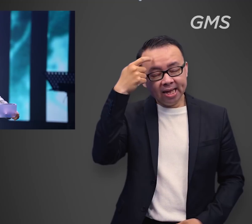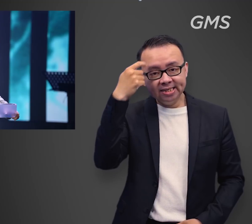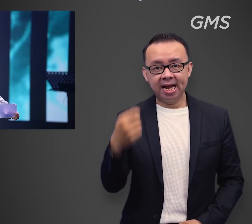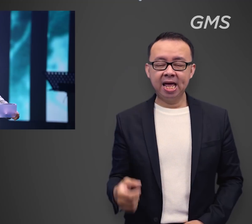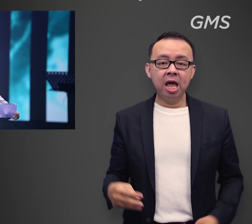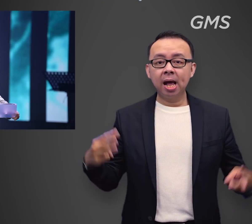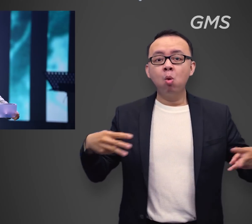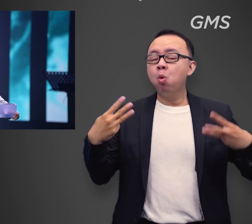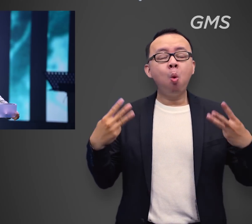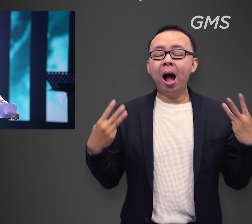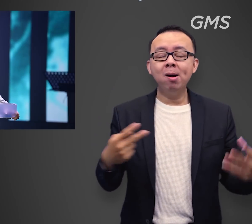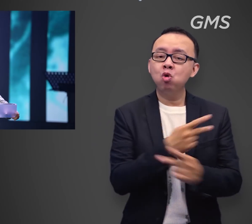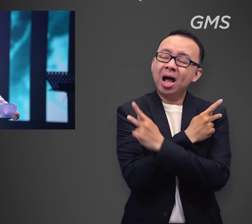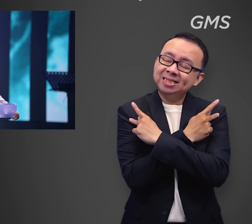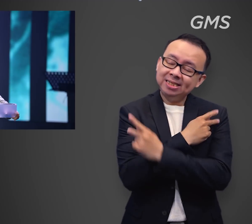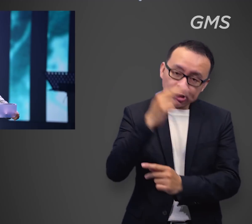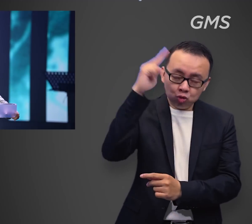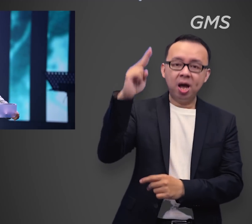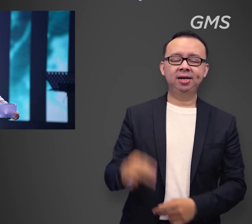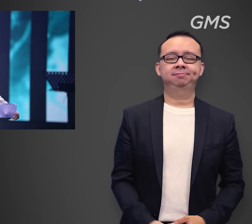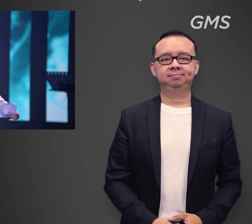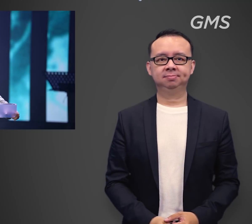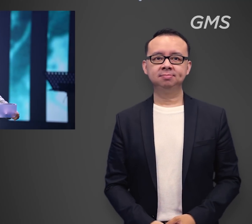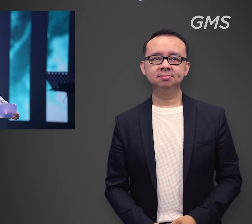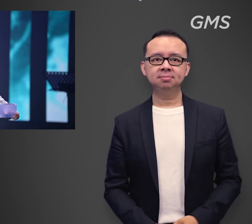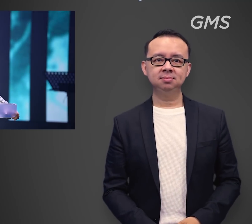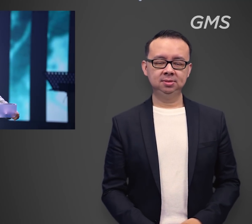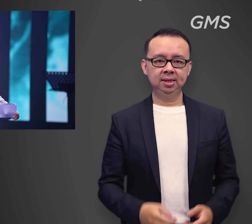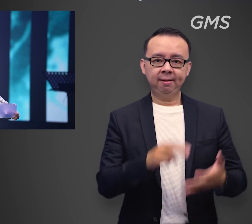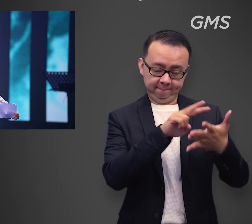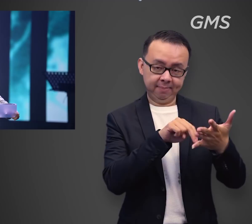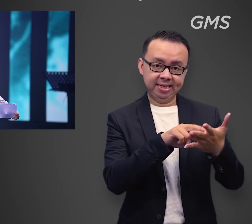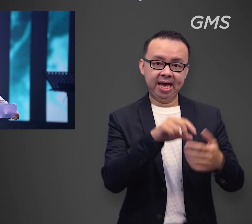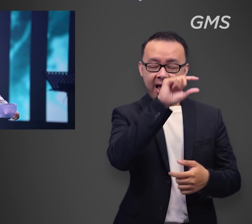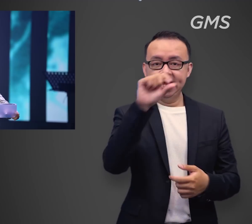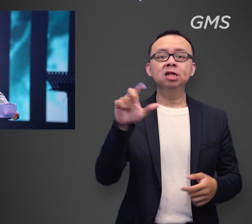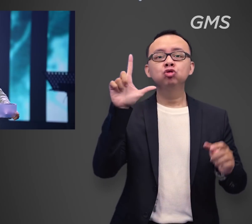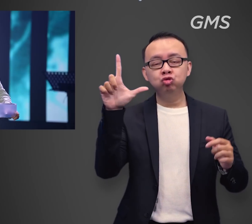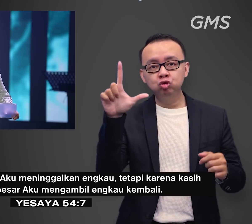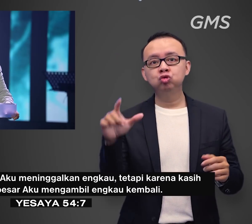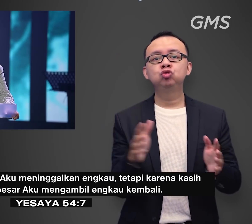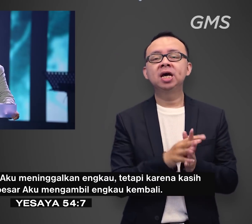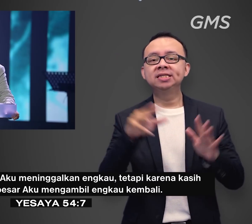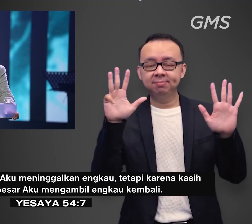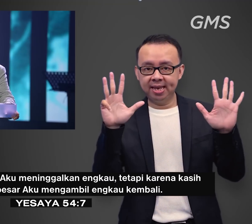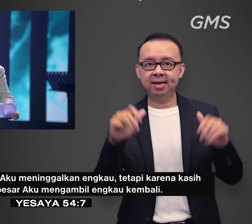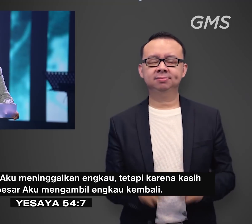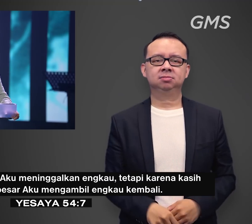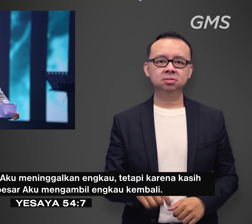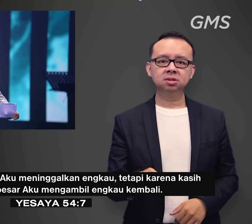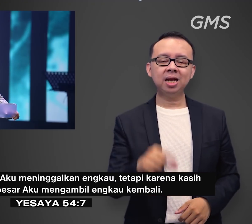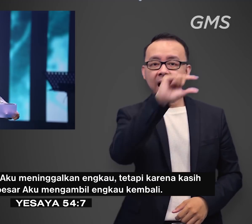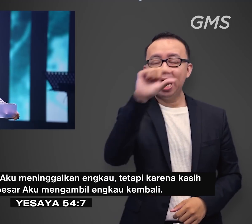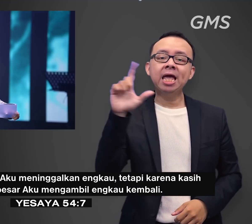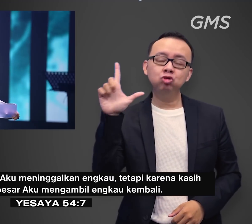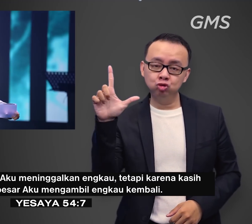pertama ini adalah, coba lihat baca ayat 7 dan sampai dengan ke-9. Coba baca ya. Ayat 7 sampai dengan